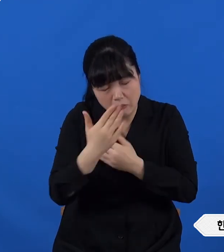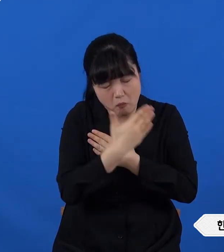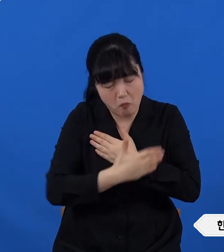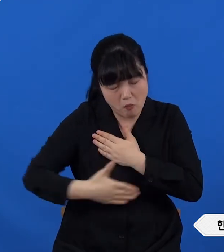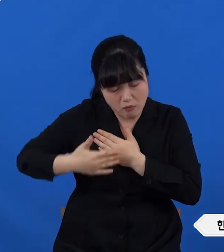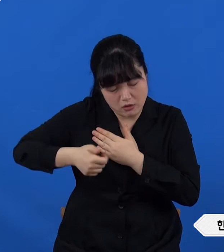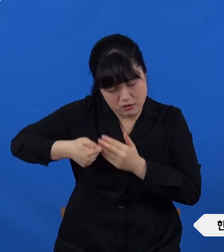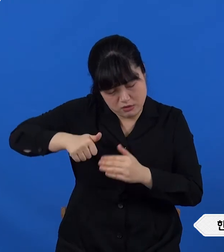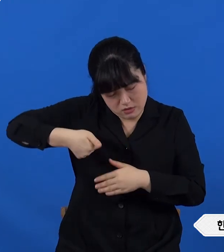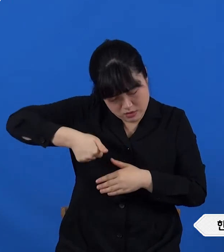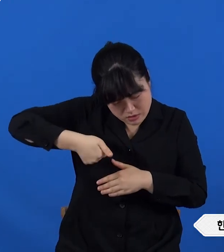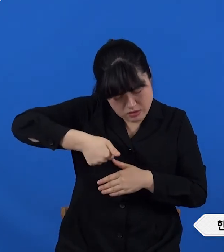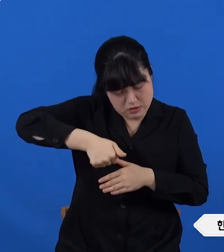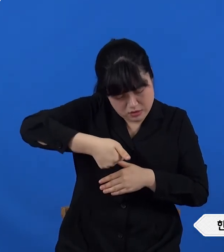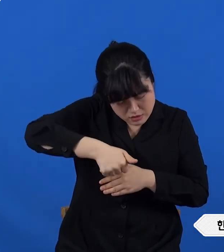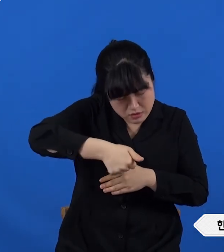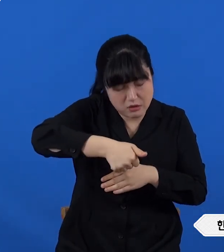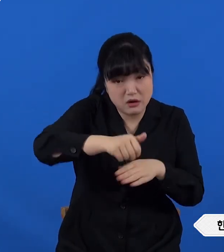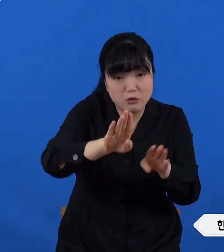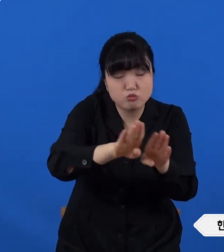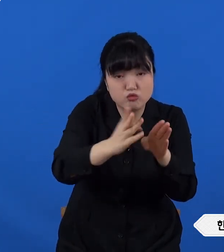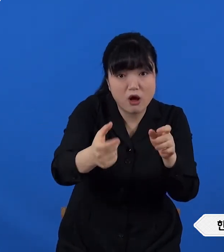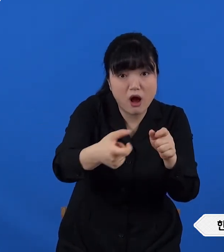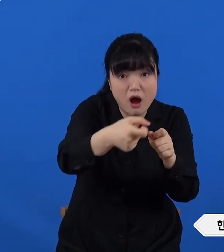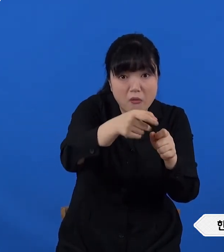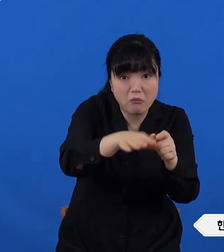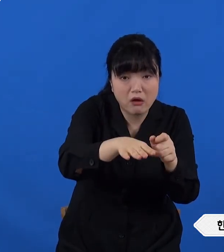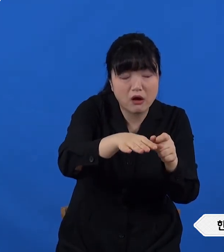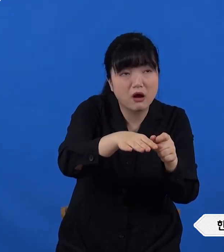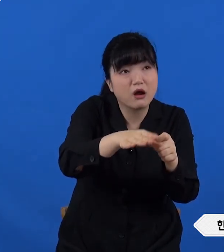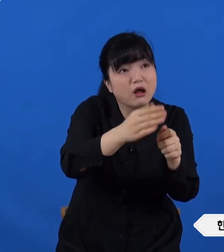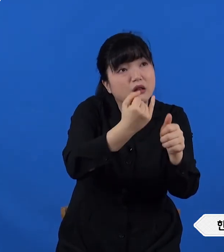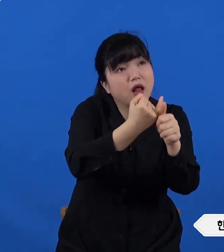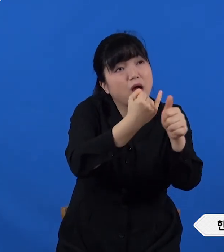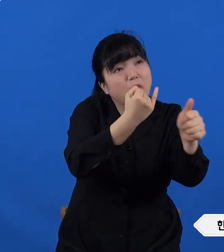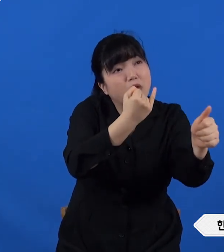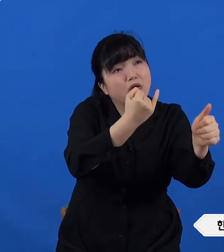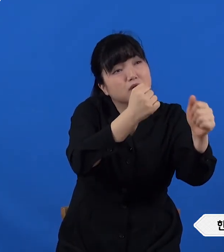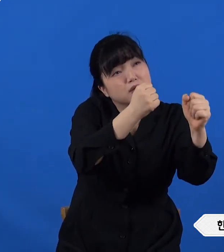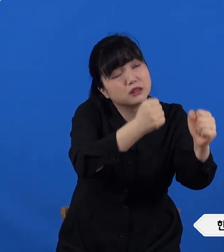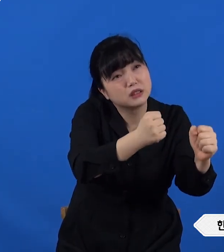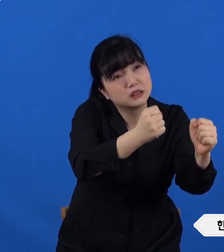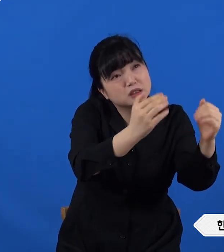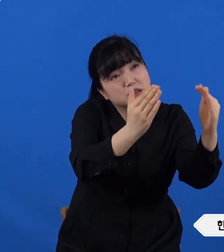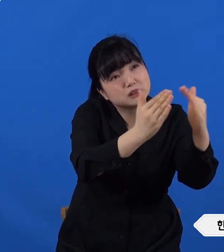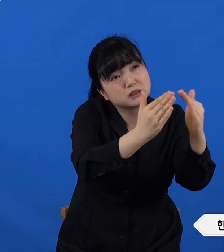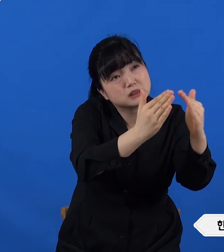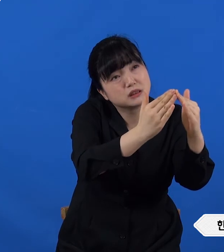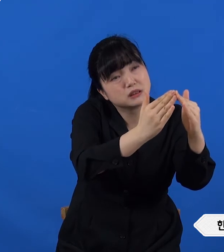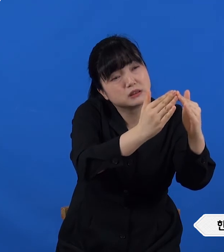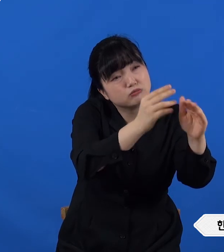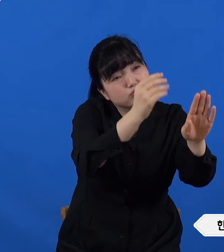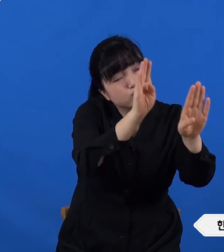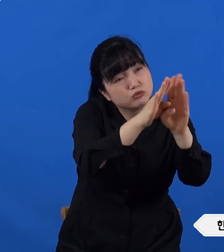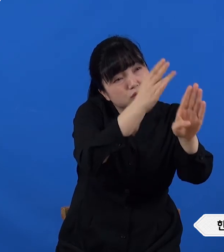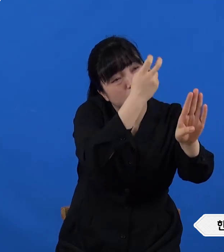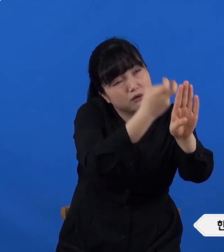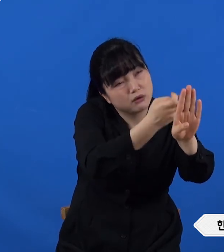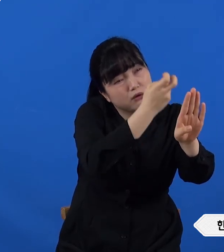기어서 와서 이렇게 남편이 이제 유숙하고 있는 그 집에 문을